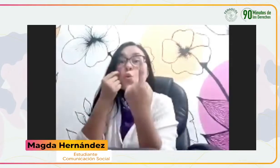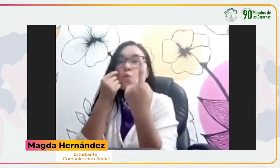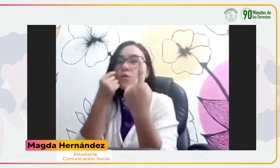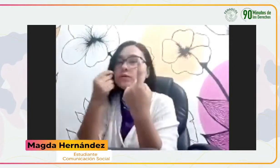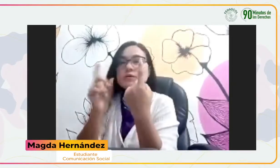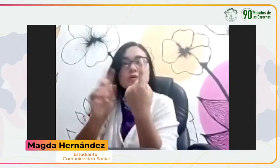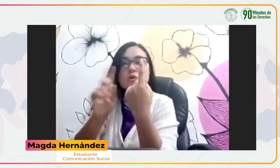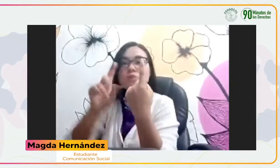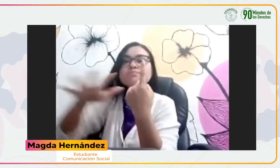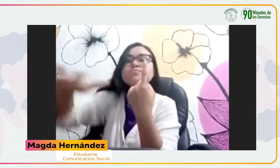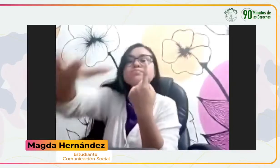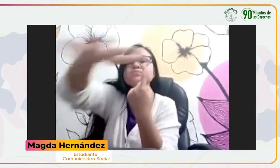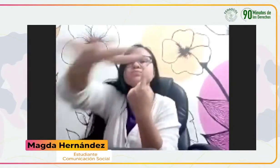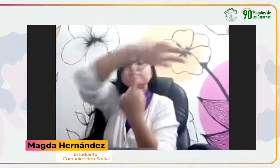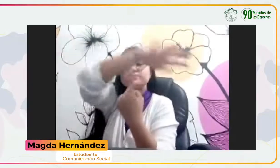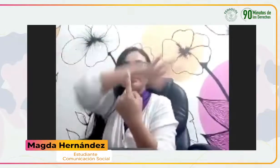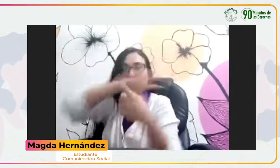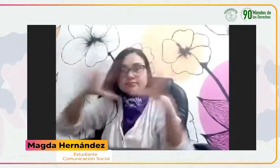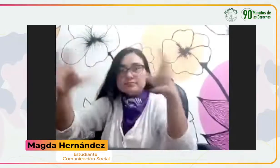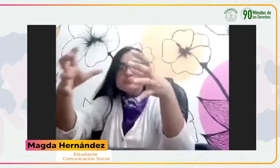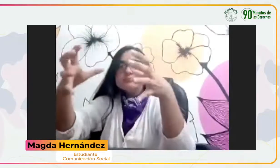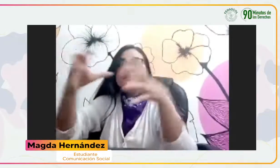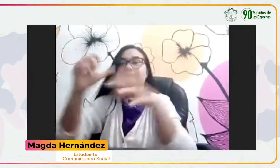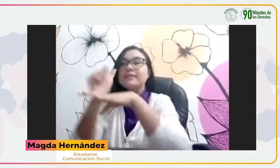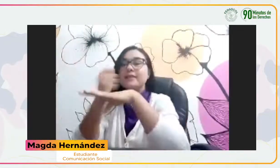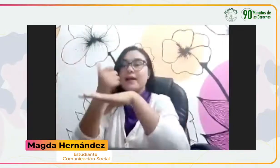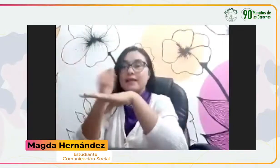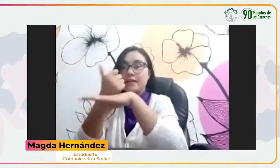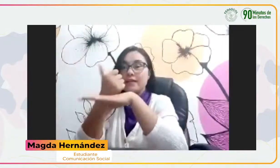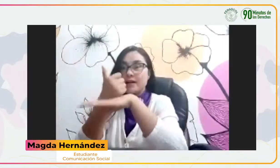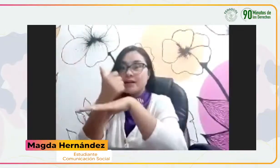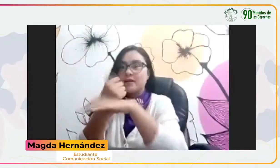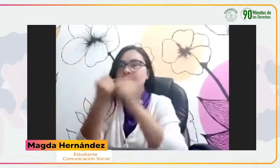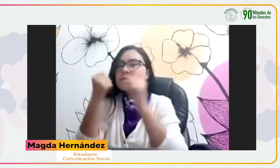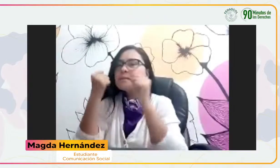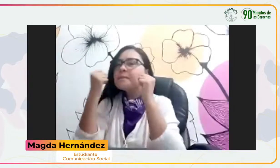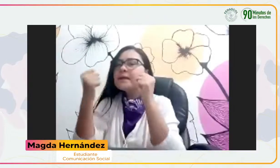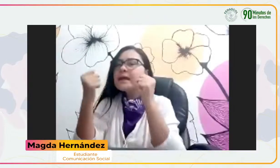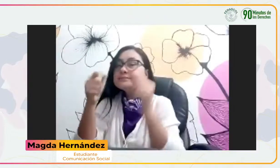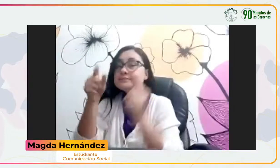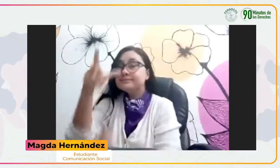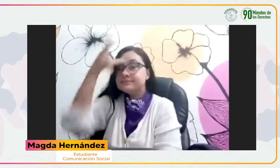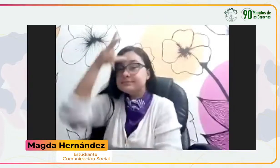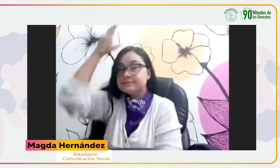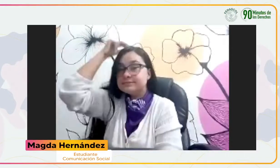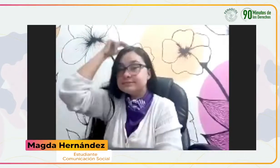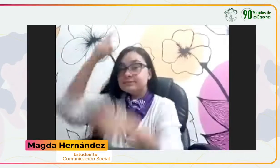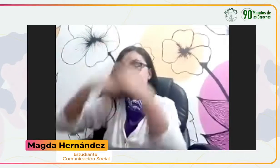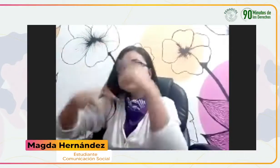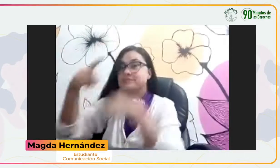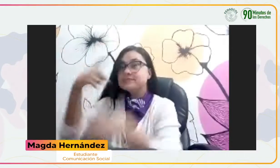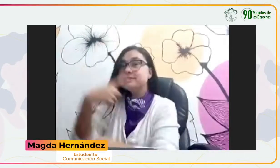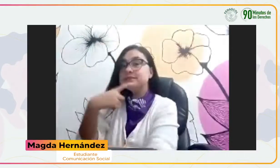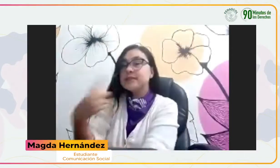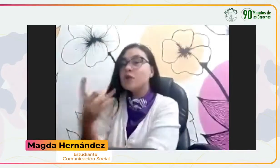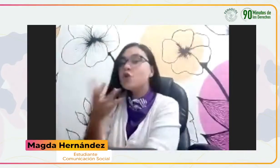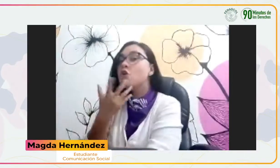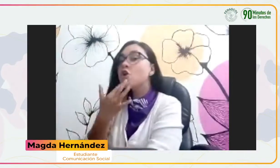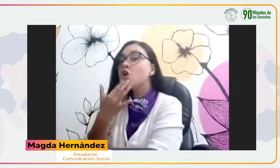Henry, como director de FENASCOL, pues realmente él no es el que trabaja solo, tiene un equipo de trabajo.